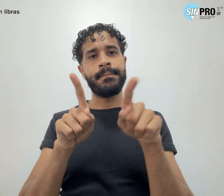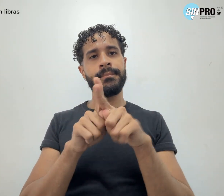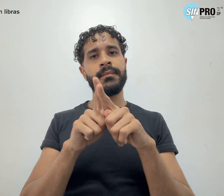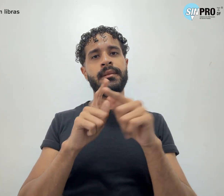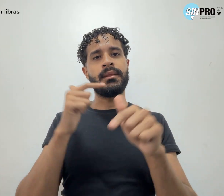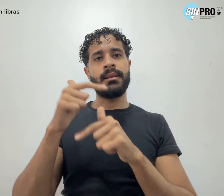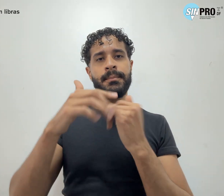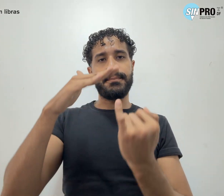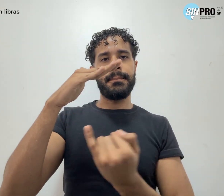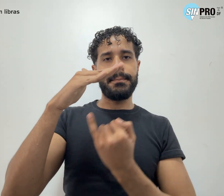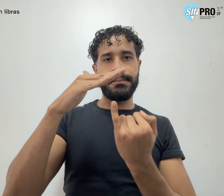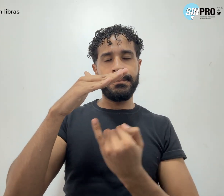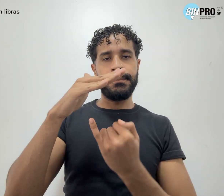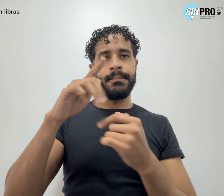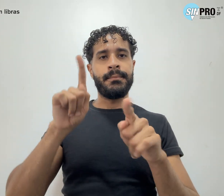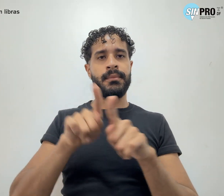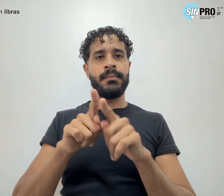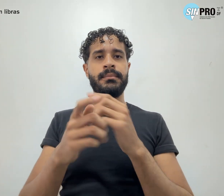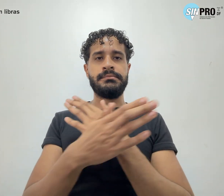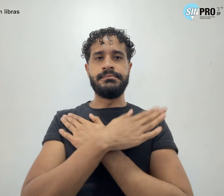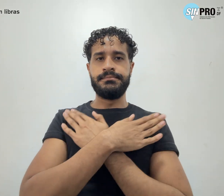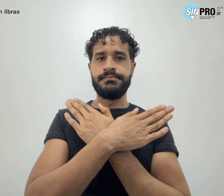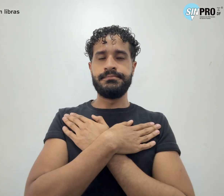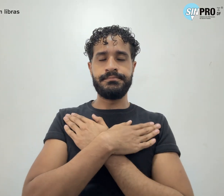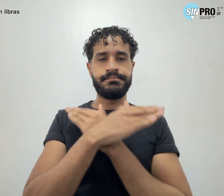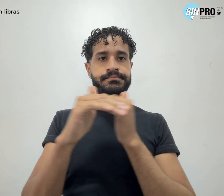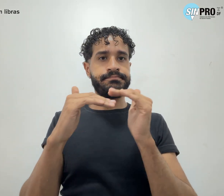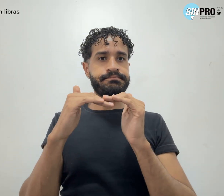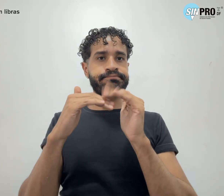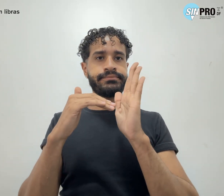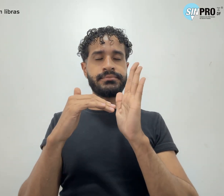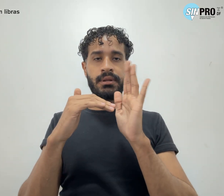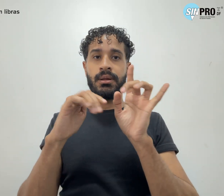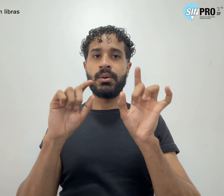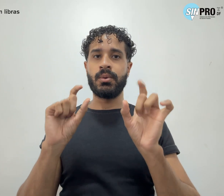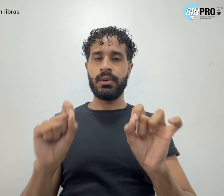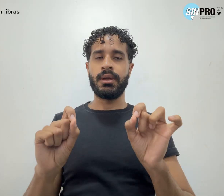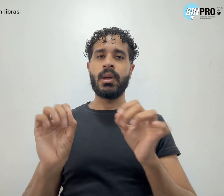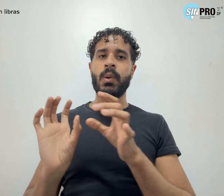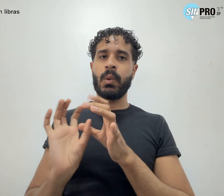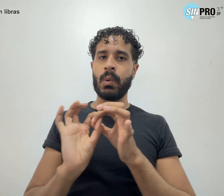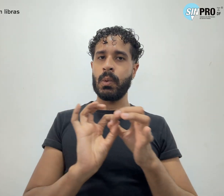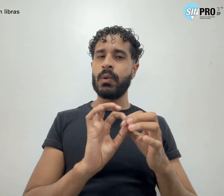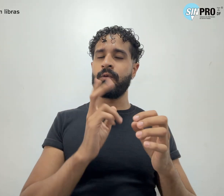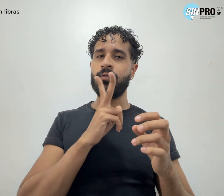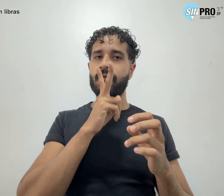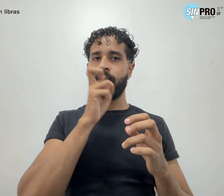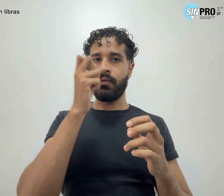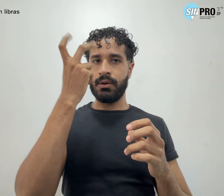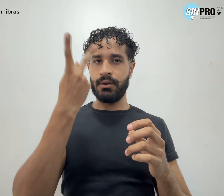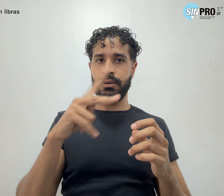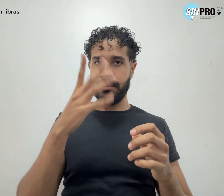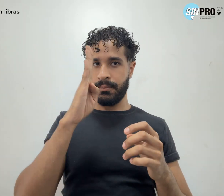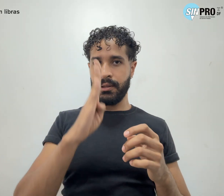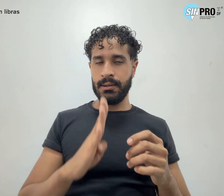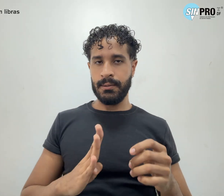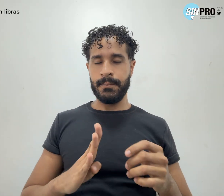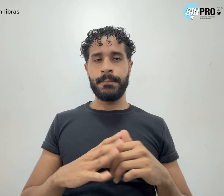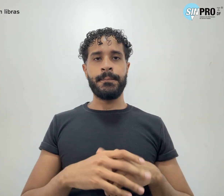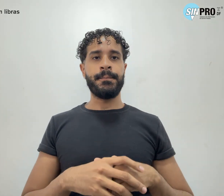informalidade e o desemprego elevado são realidade no Brasil. De acordo com a